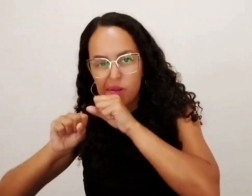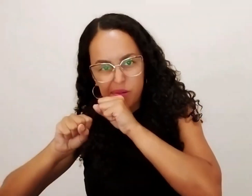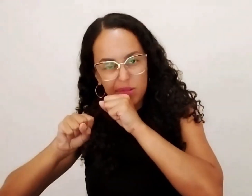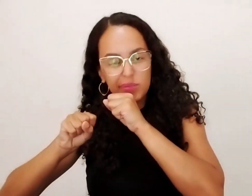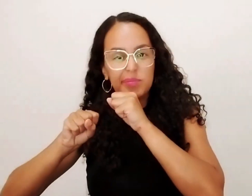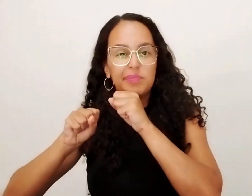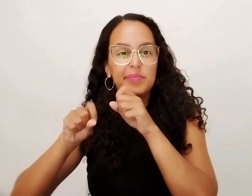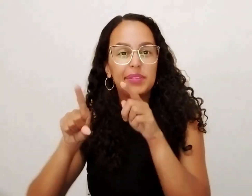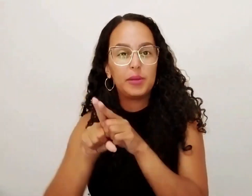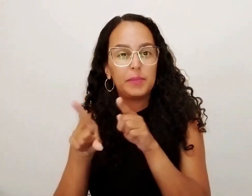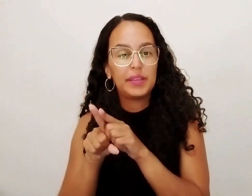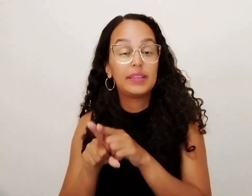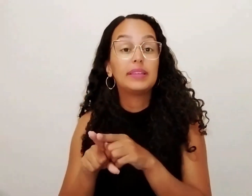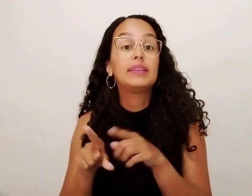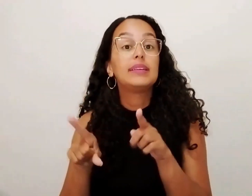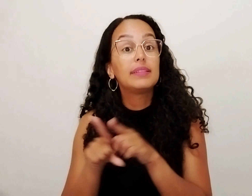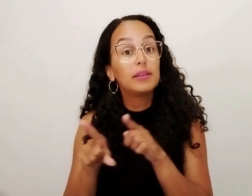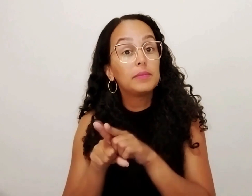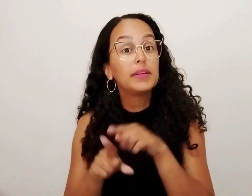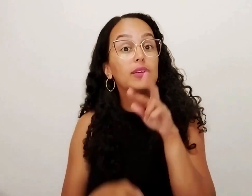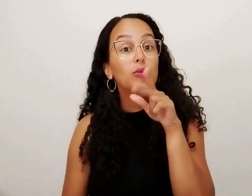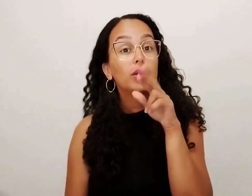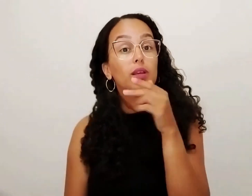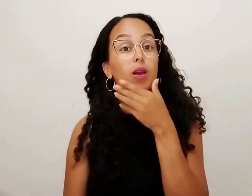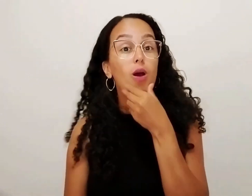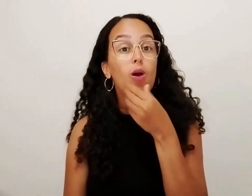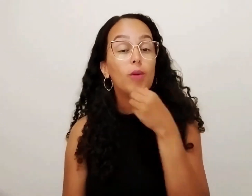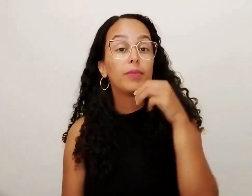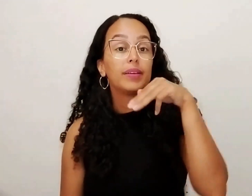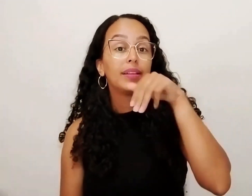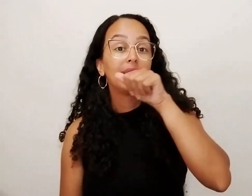consegue enganar a sombra envenenada e escapa.